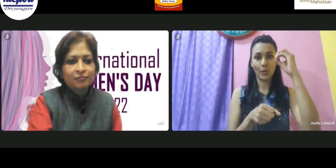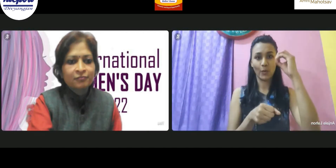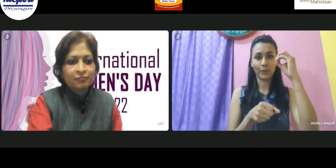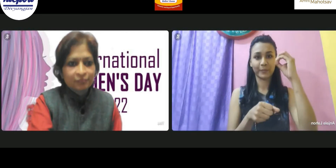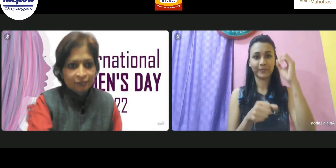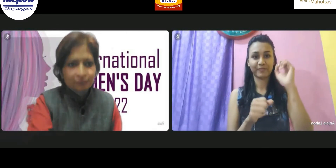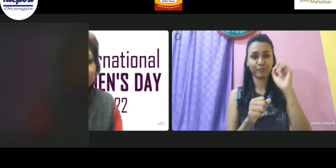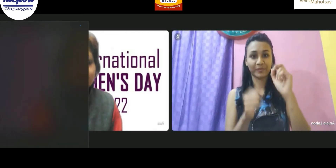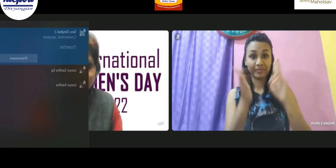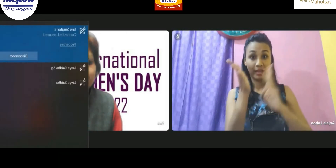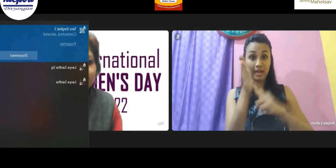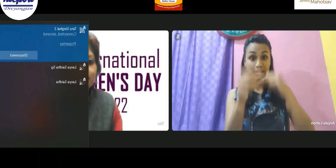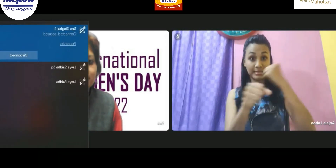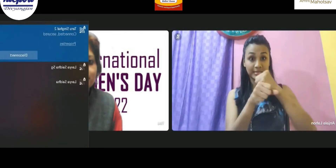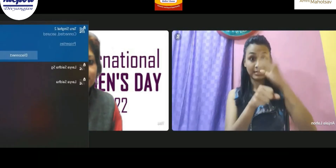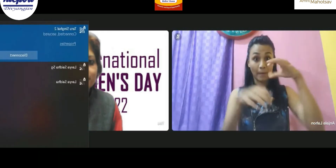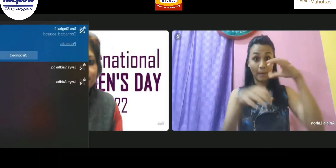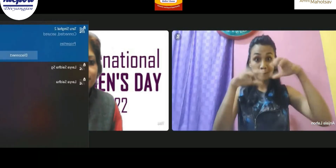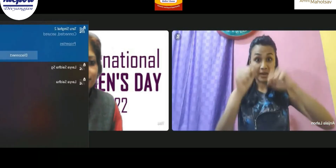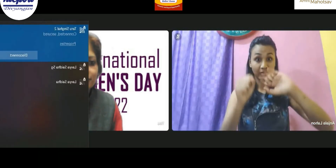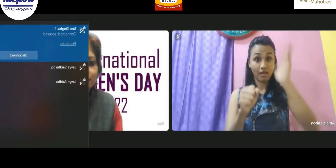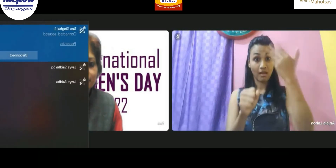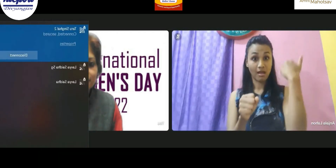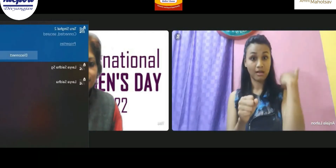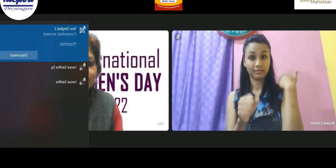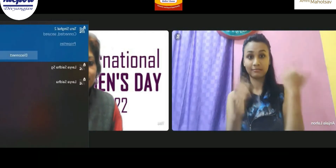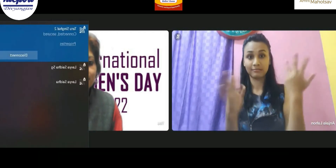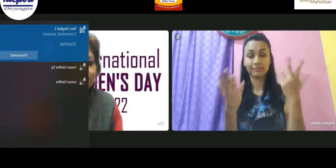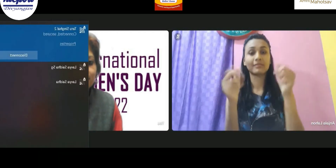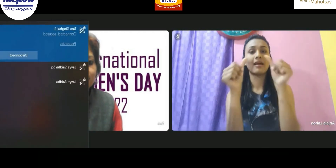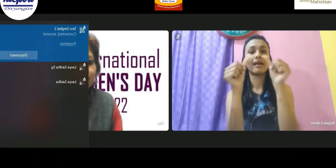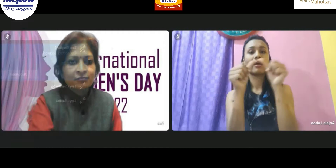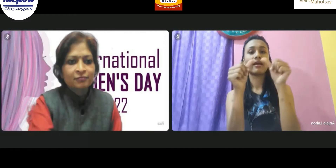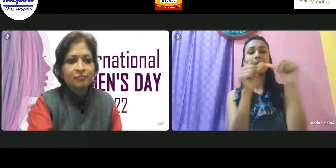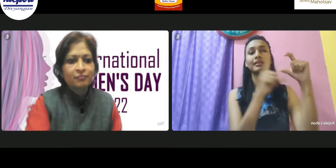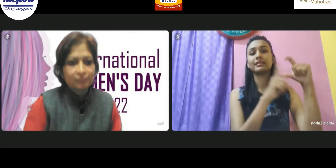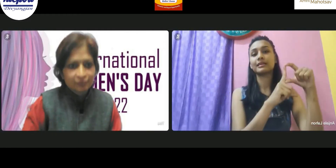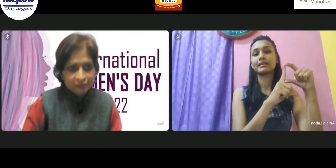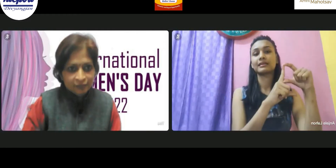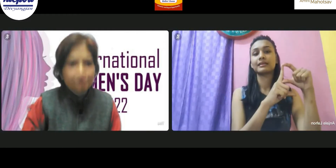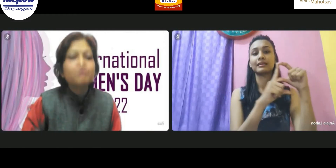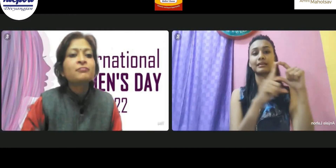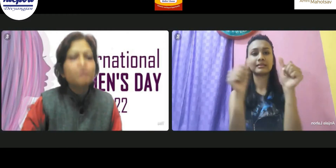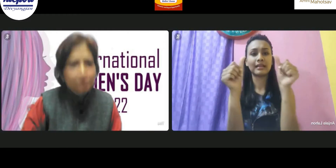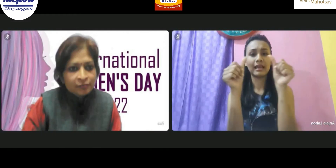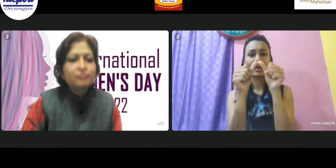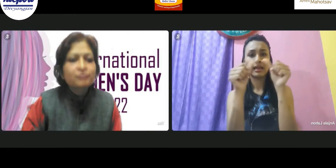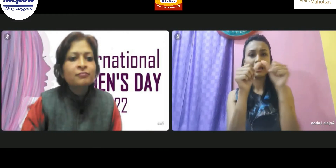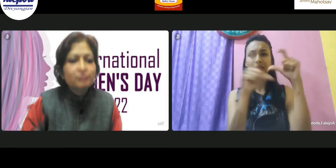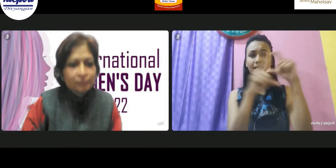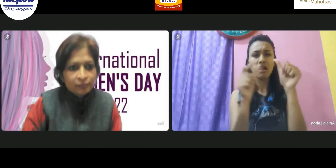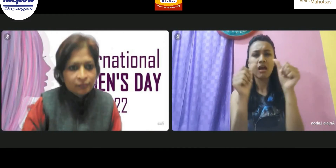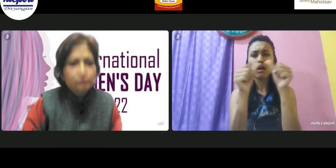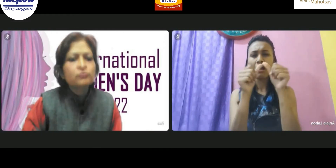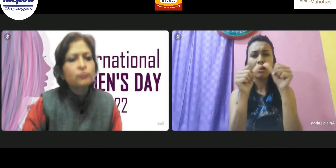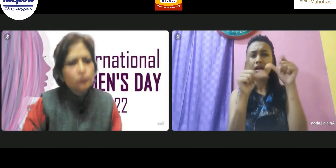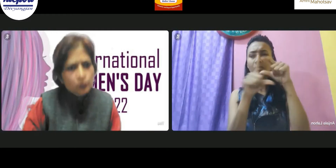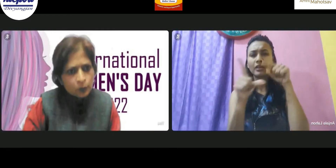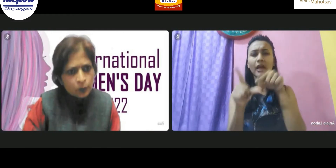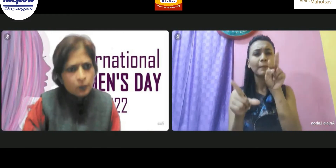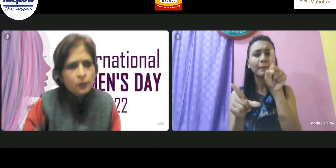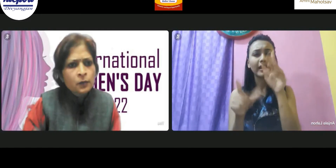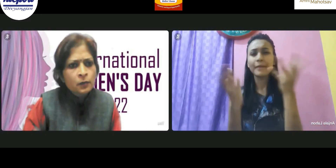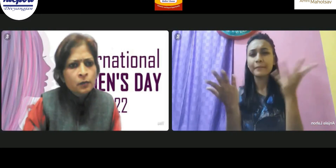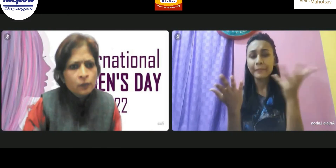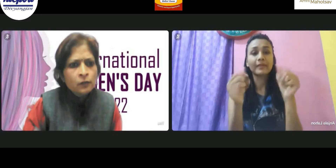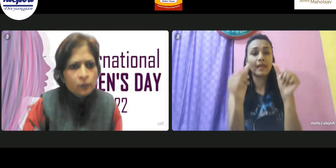यह कॉलेज एक एनजीओ से जुड़ा हुआ है। इस एनजीओ का नाम है एड। एड